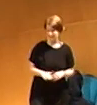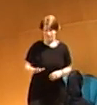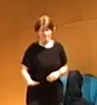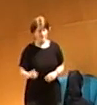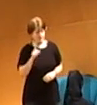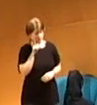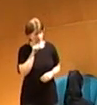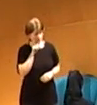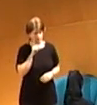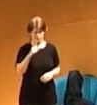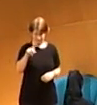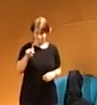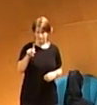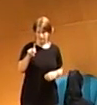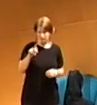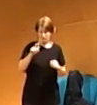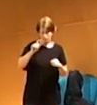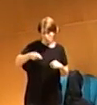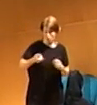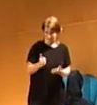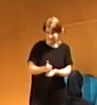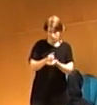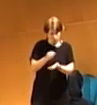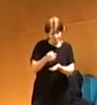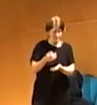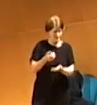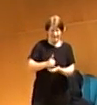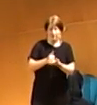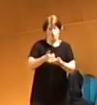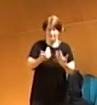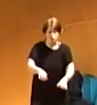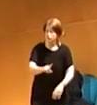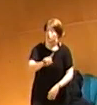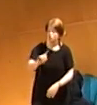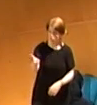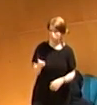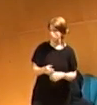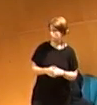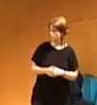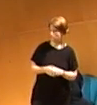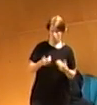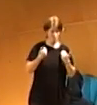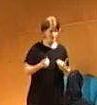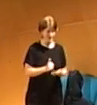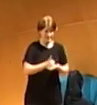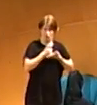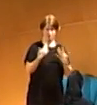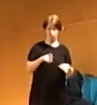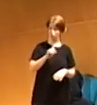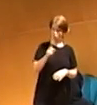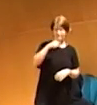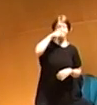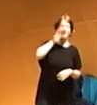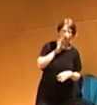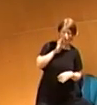étayée, qu'elle soit aidée, mais elle n'est pas que ça. Moi, je ne suis pas que aidante. Les parents, ils ne sont pas que ça. On est parents